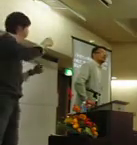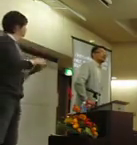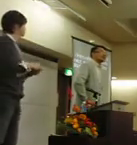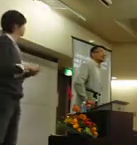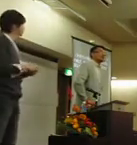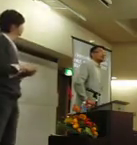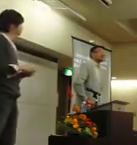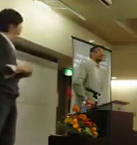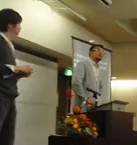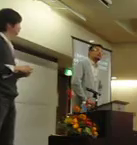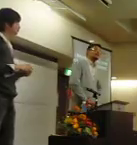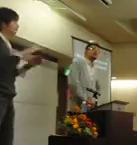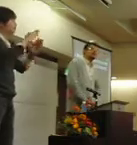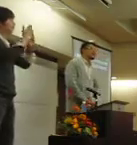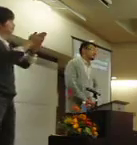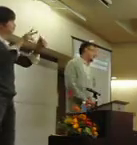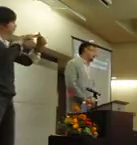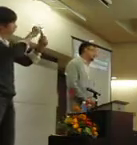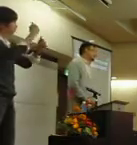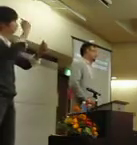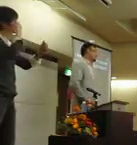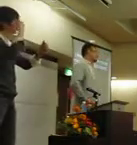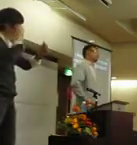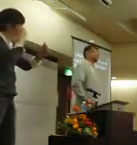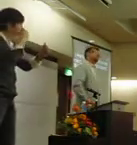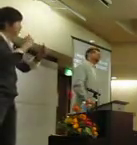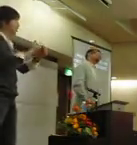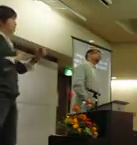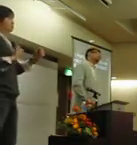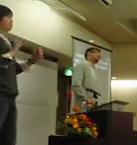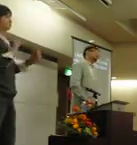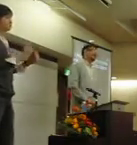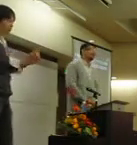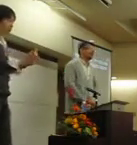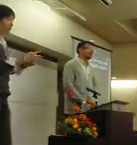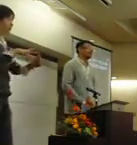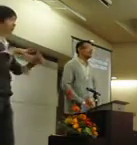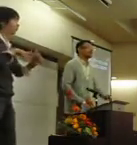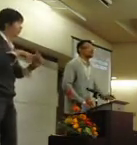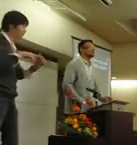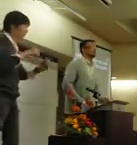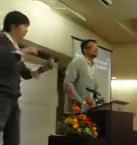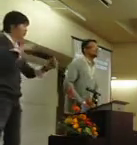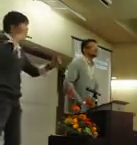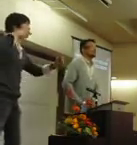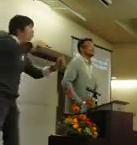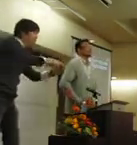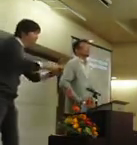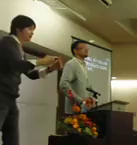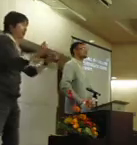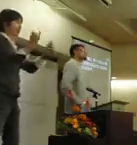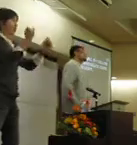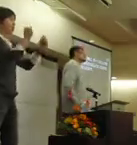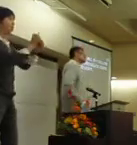もう亡くなったかもしれません、息子を殺されたご婦人がいます